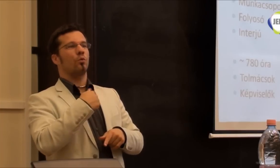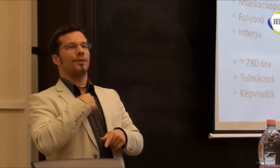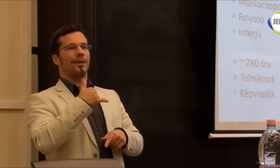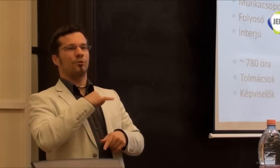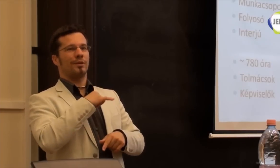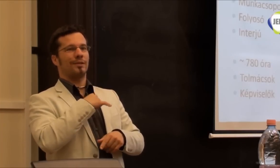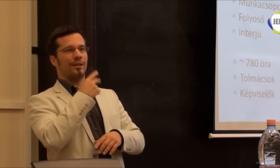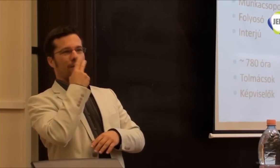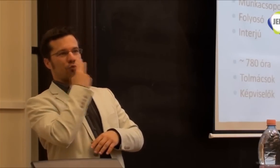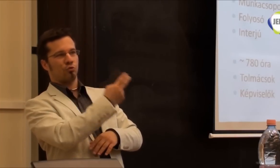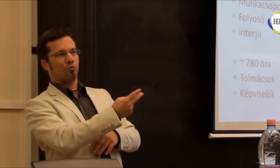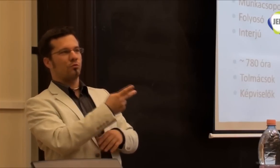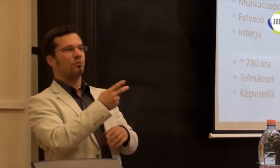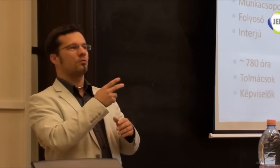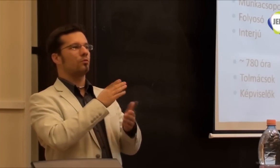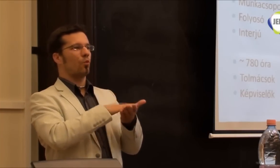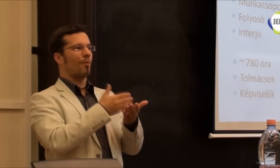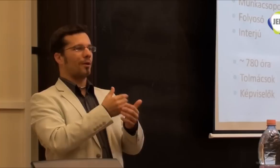És mint fogyasztó engem is,